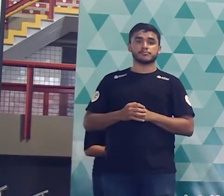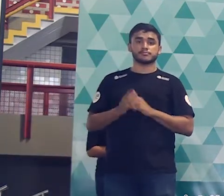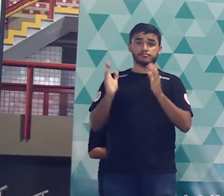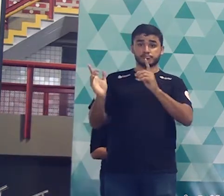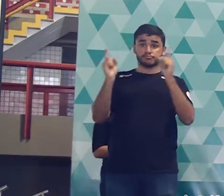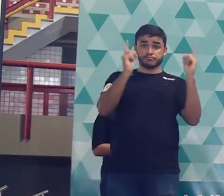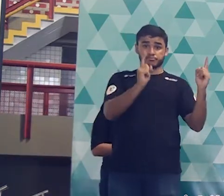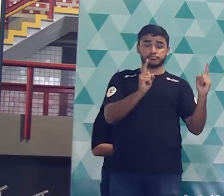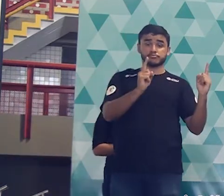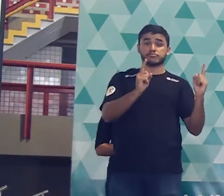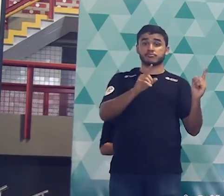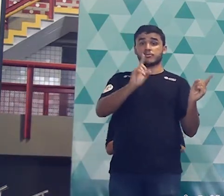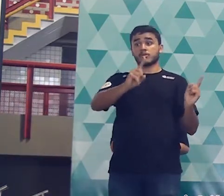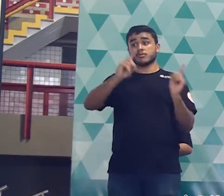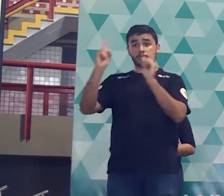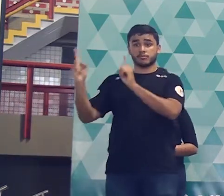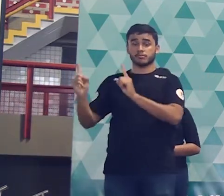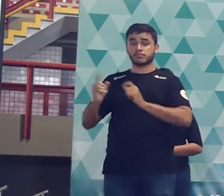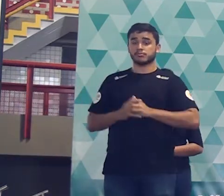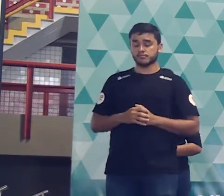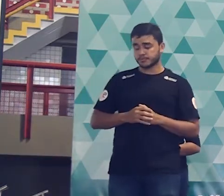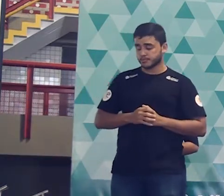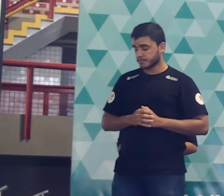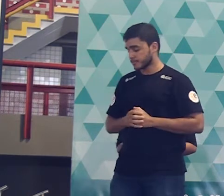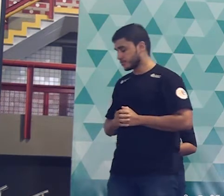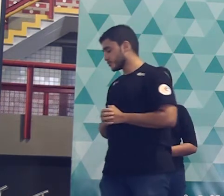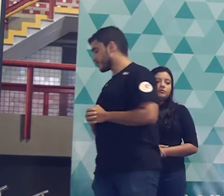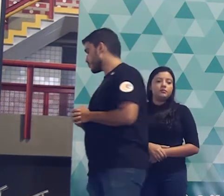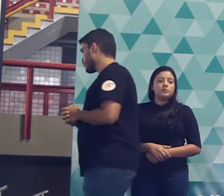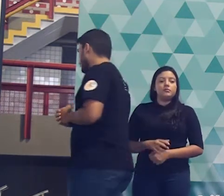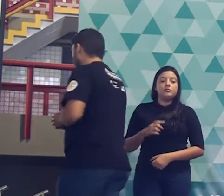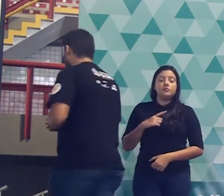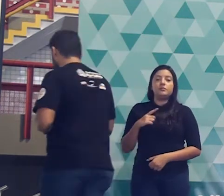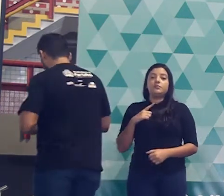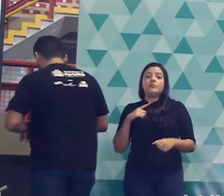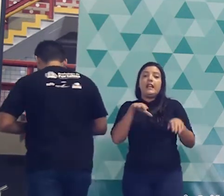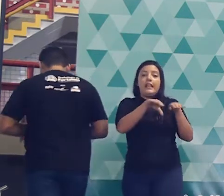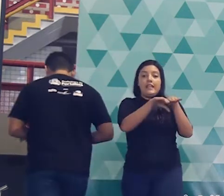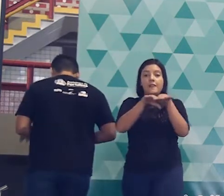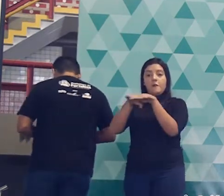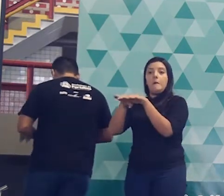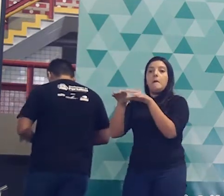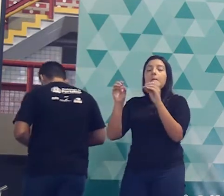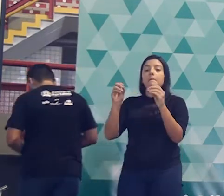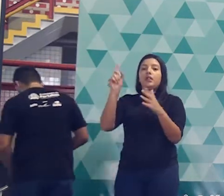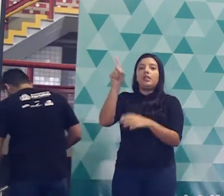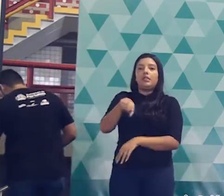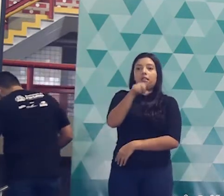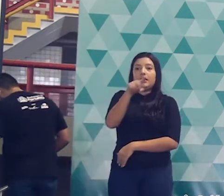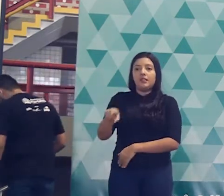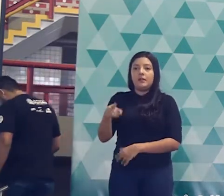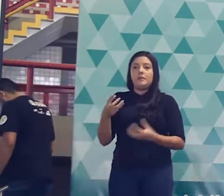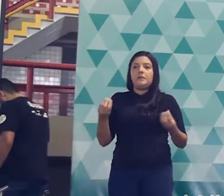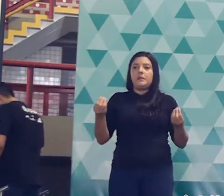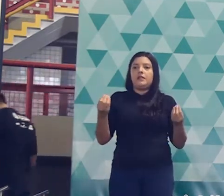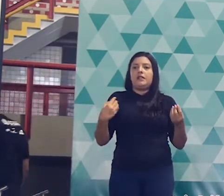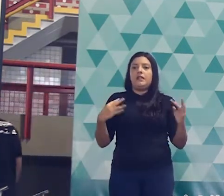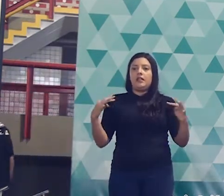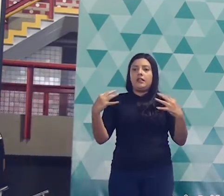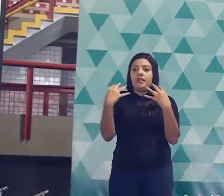esquerdo e quem tiver do lado direito da seta, que for igual, nós podemos cancelar. Então preste atenção,